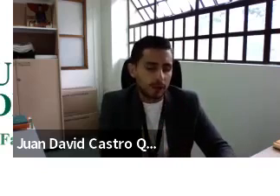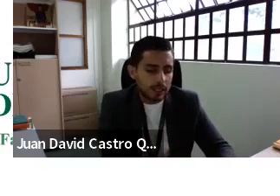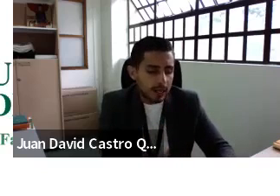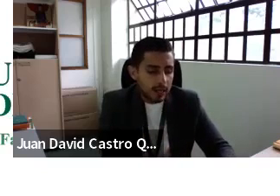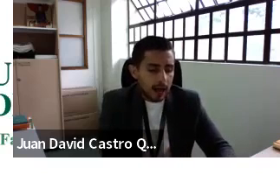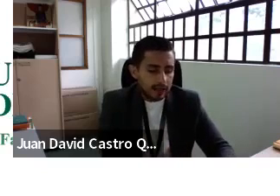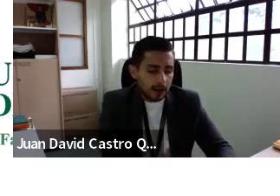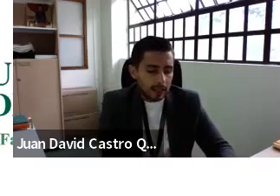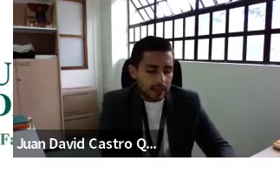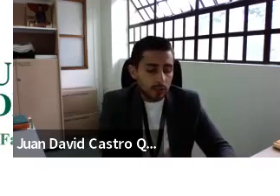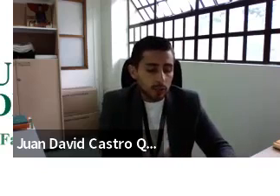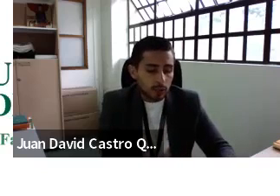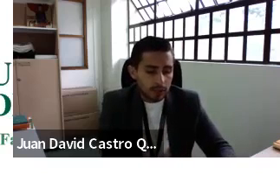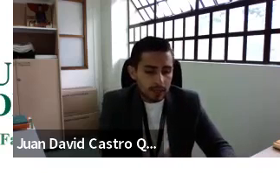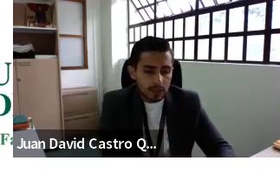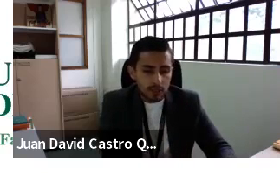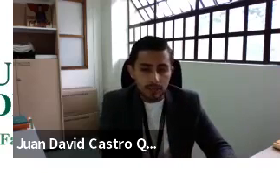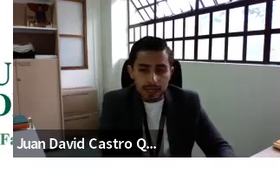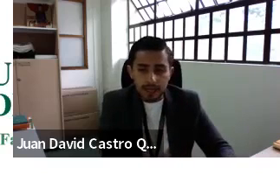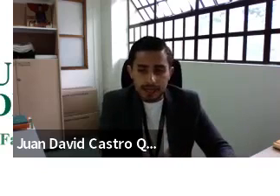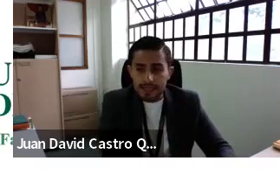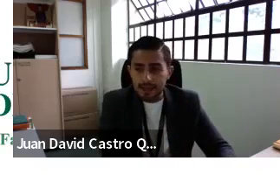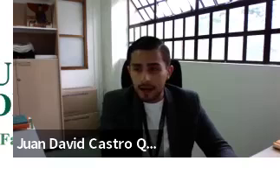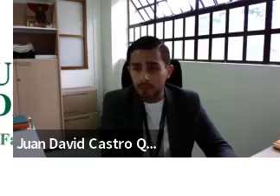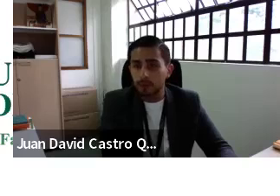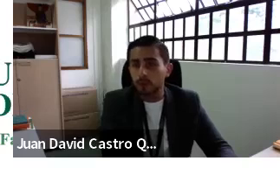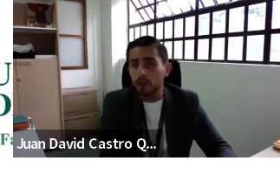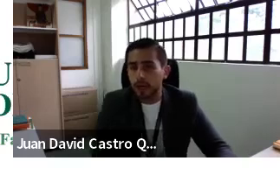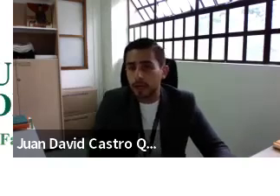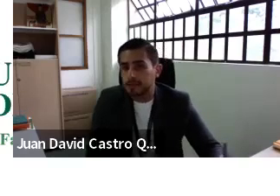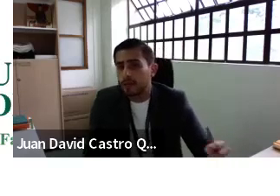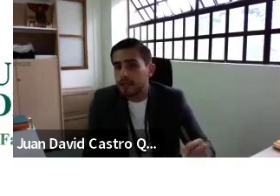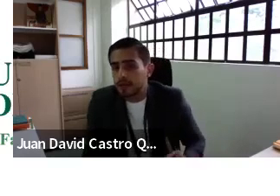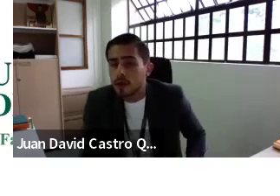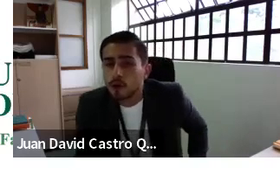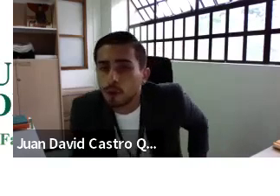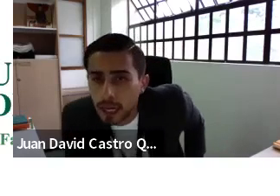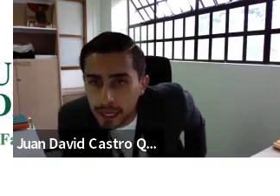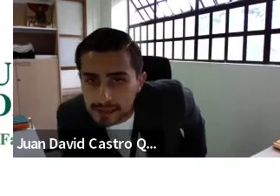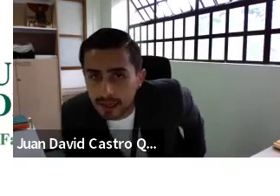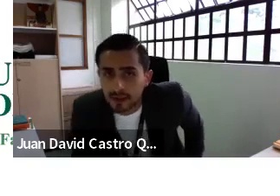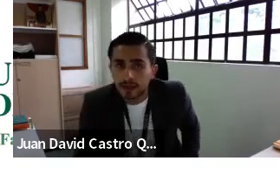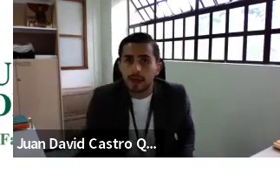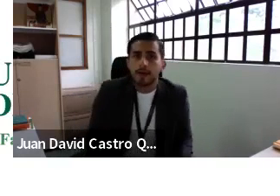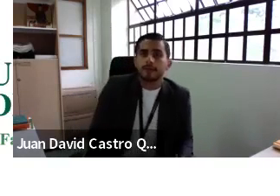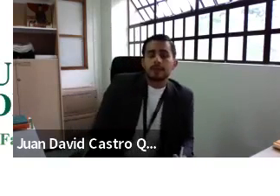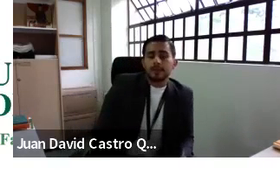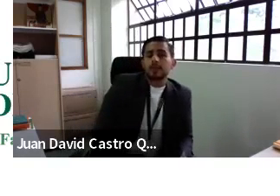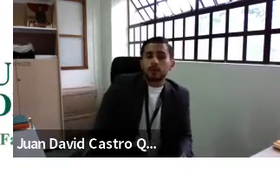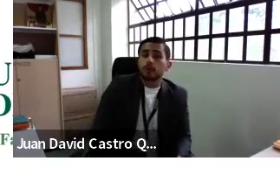ahorita a través del Instituto de Investigaciones Médicas está en procura de establecer una estrategia de ciencia tecnología